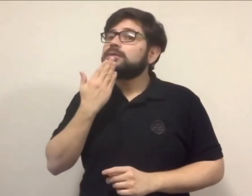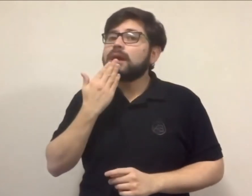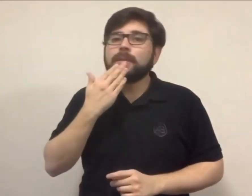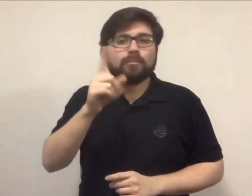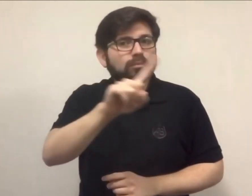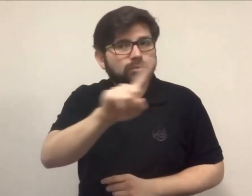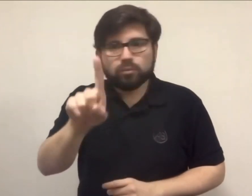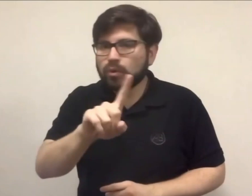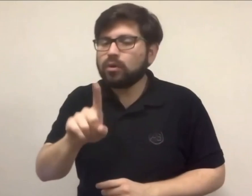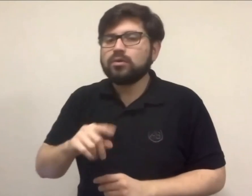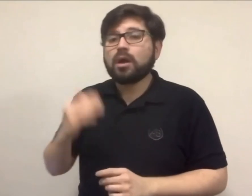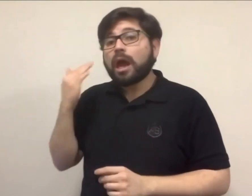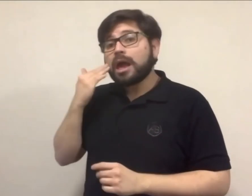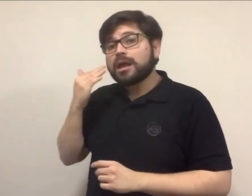derecho a ser educados.